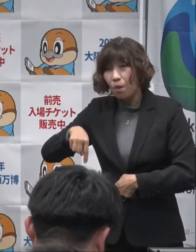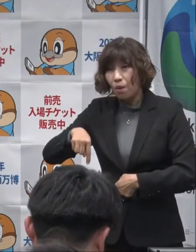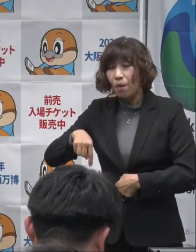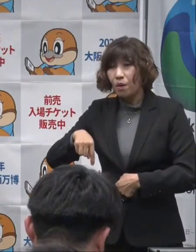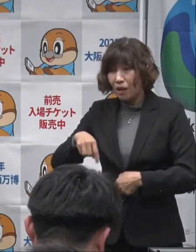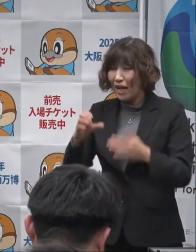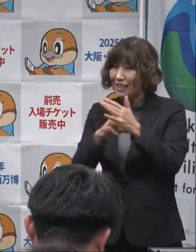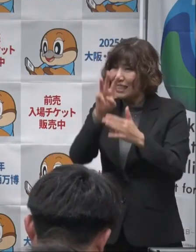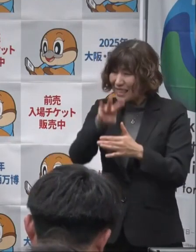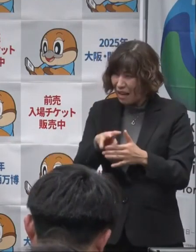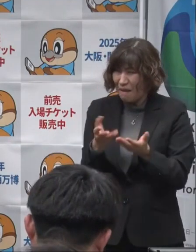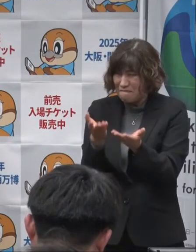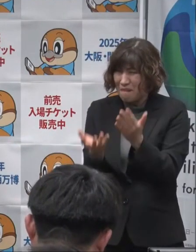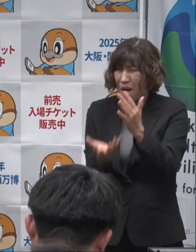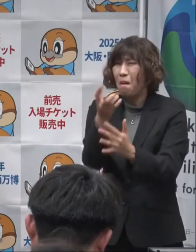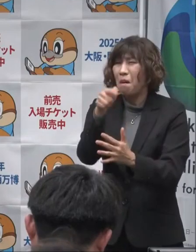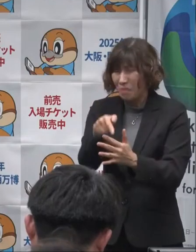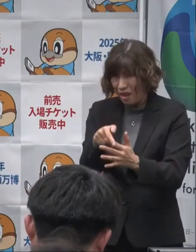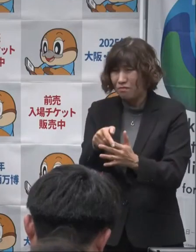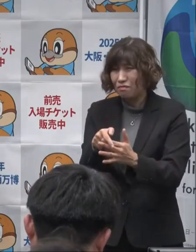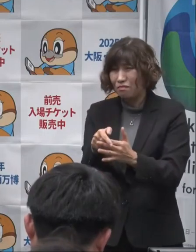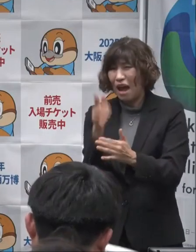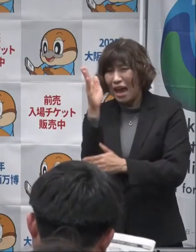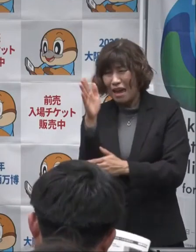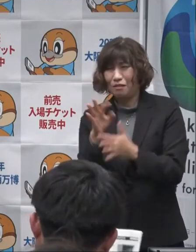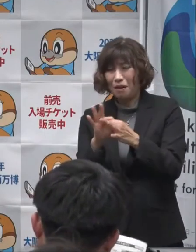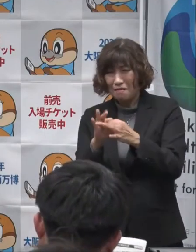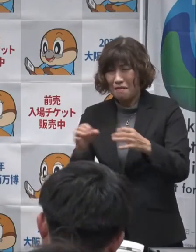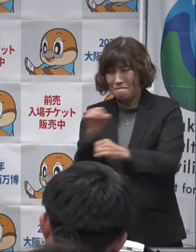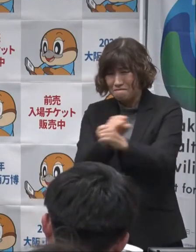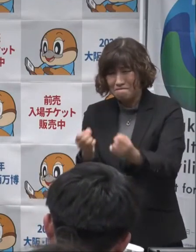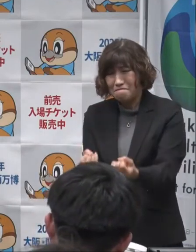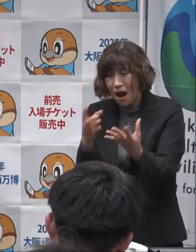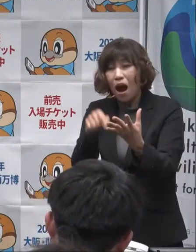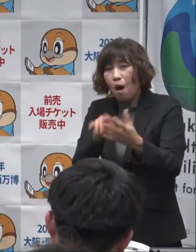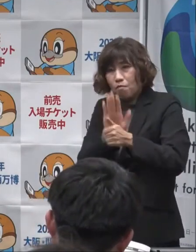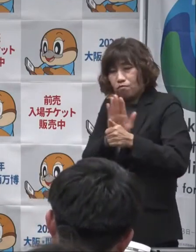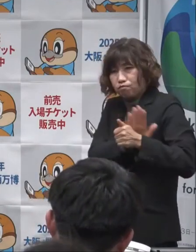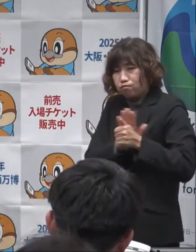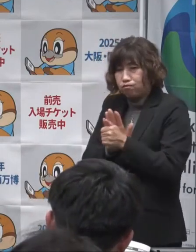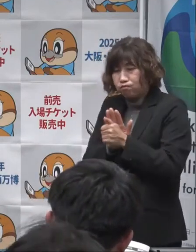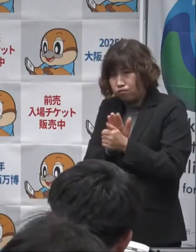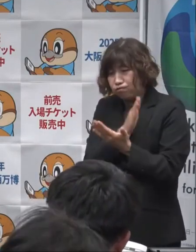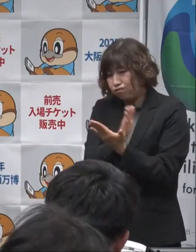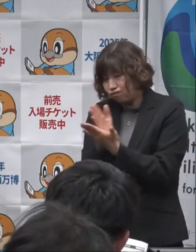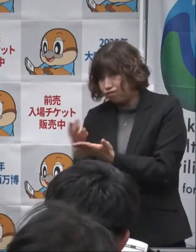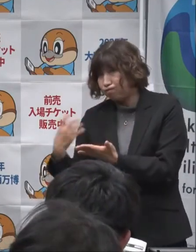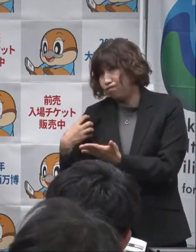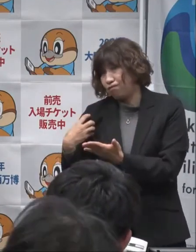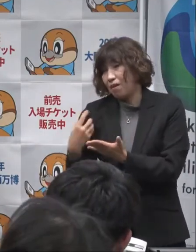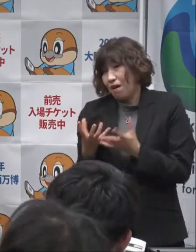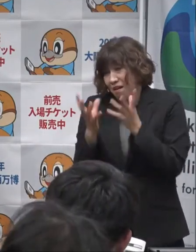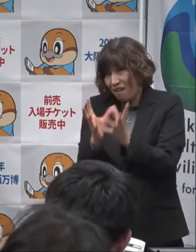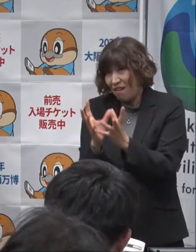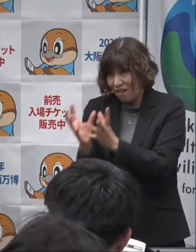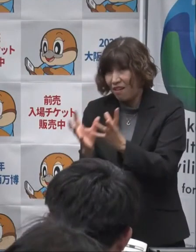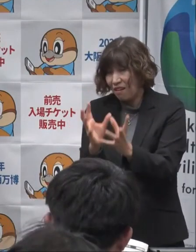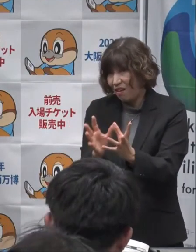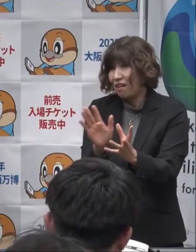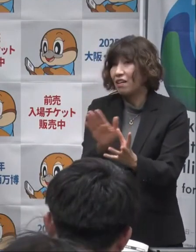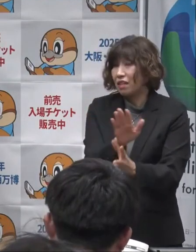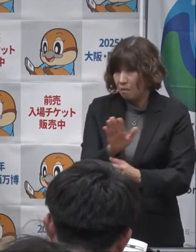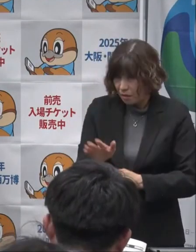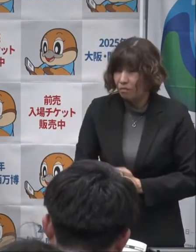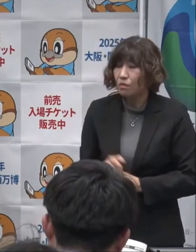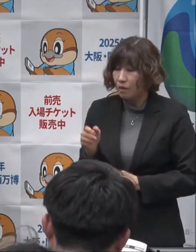川県、今被災地の支援をしているという状況で、大阪府においてはこの輪島市のですね、避難所